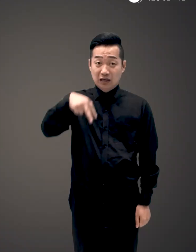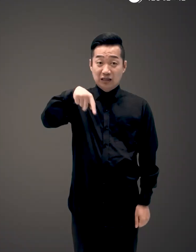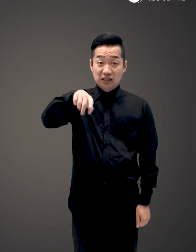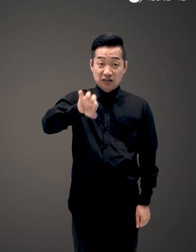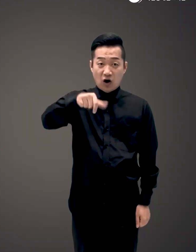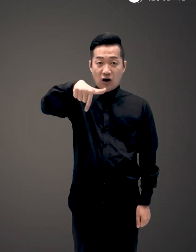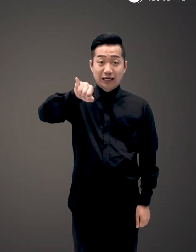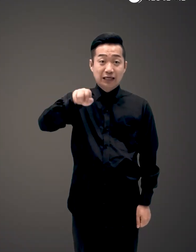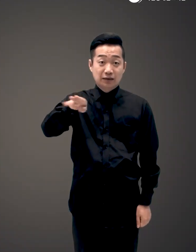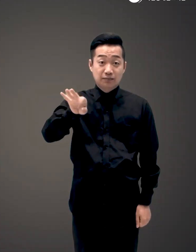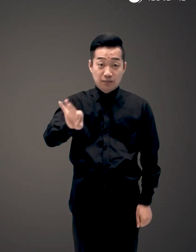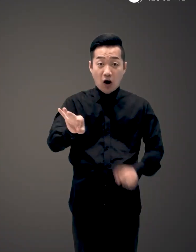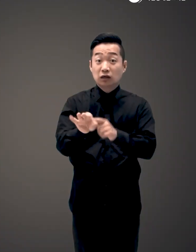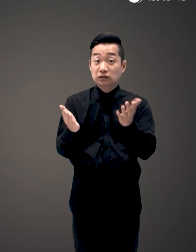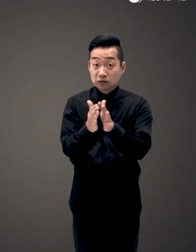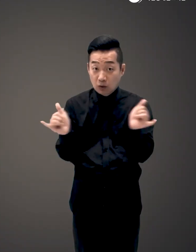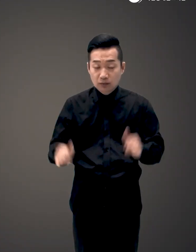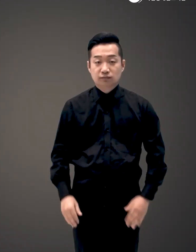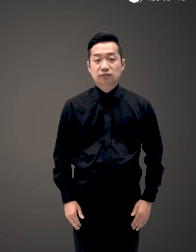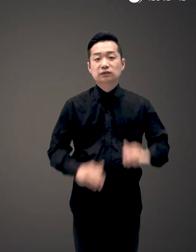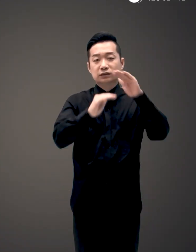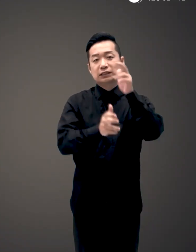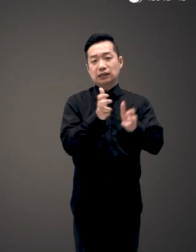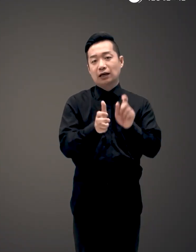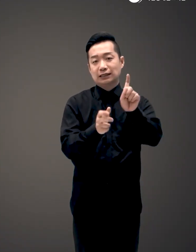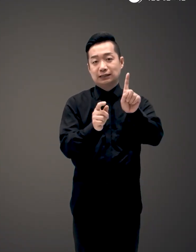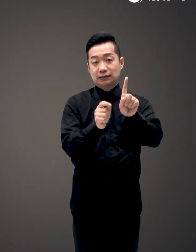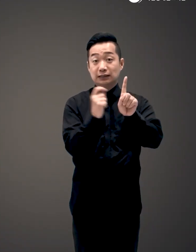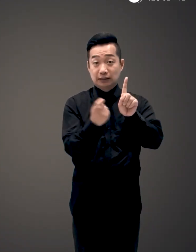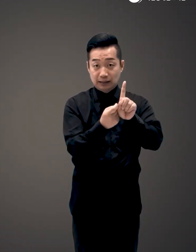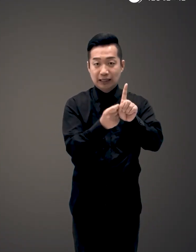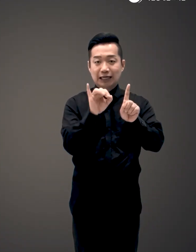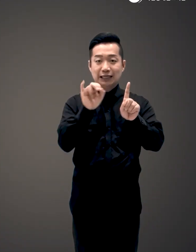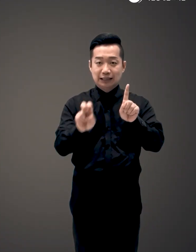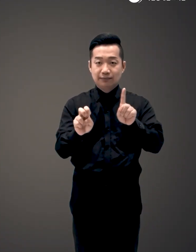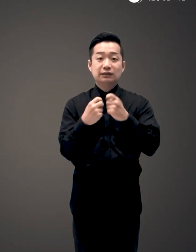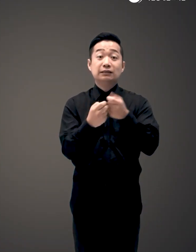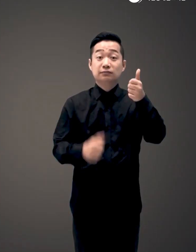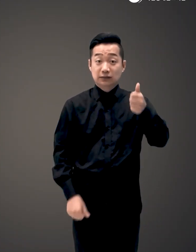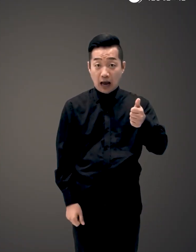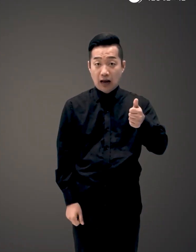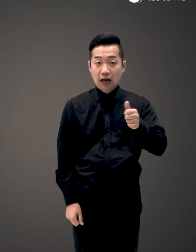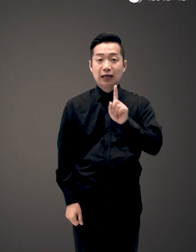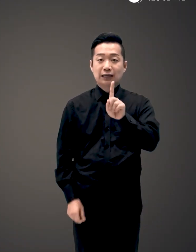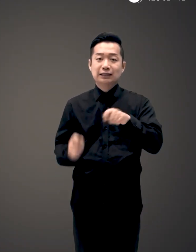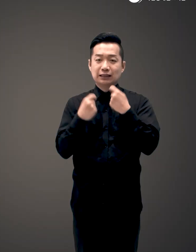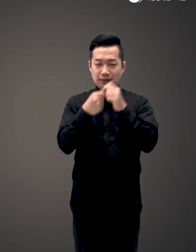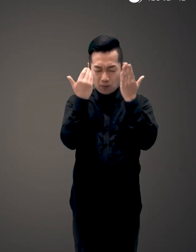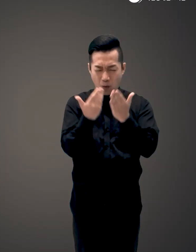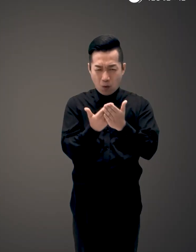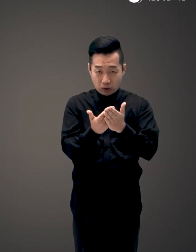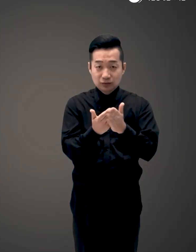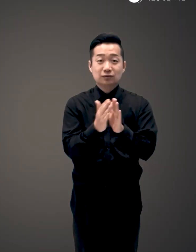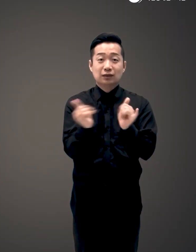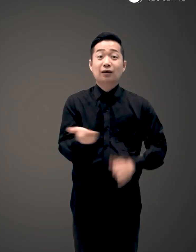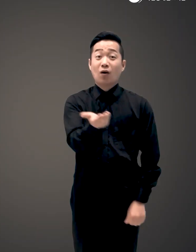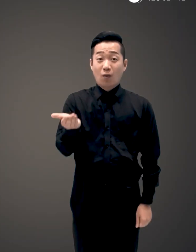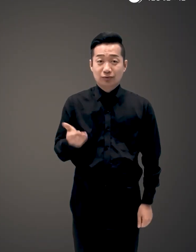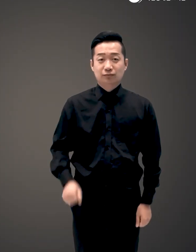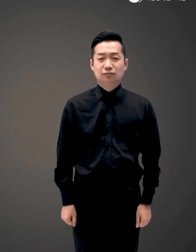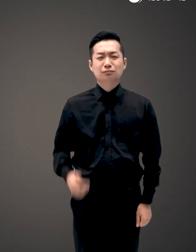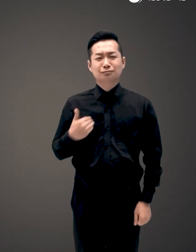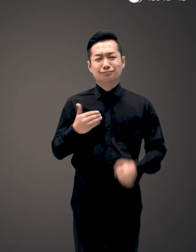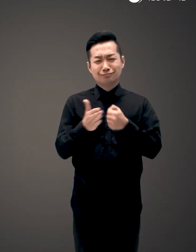저희 성기병 대리님, 컨텐츠 사업 1팀 팀장님, 임보윤 팀장님, 그리고 컨텐츠 사업 1팀 모든 팀원분들